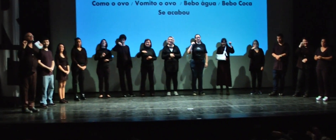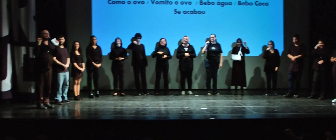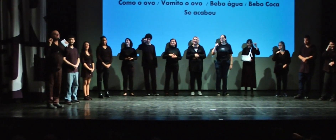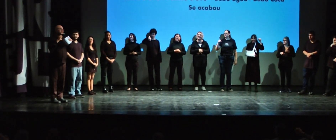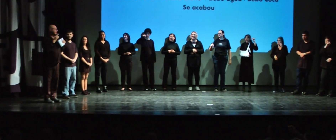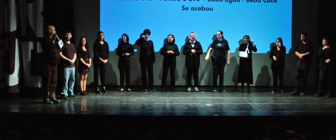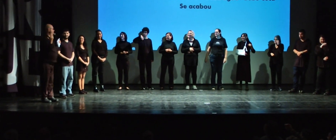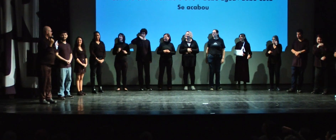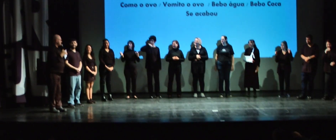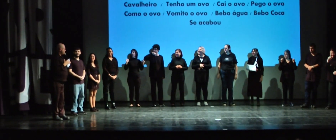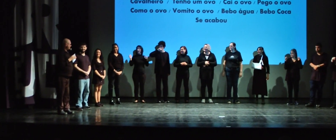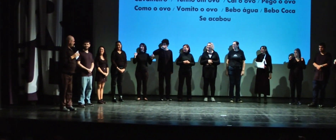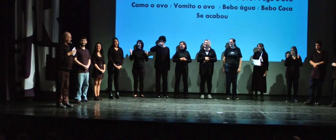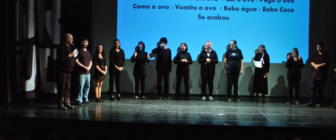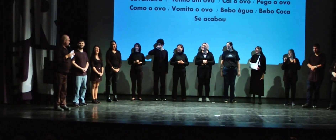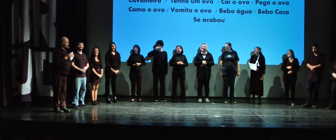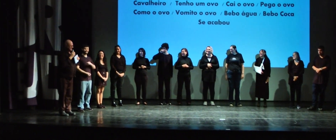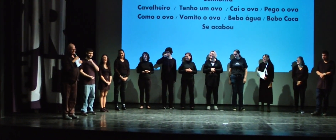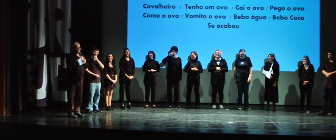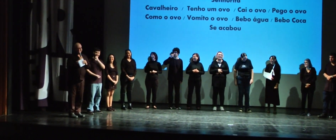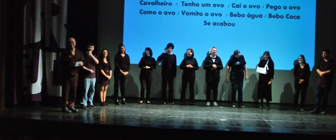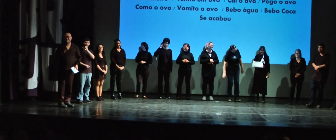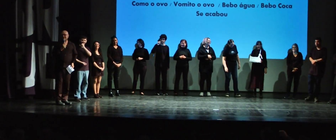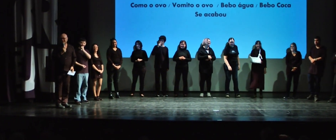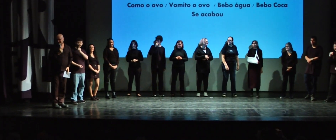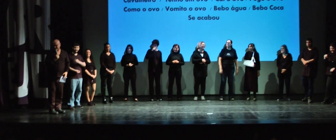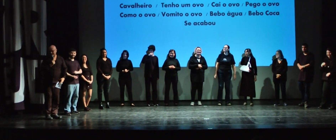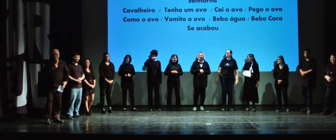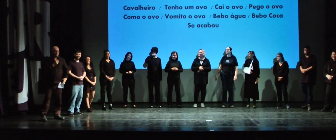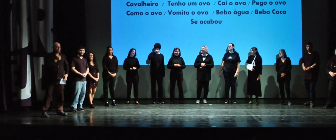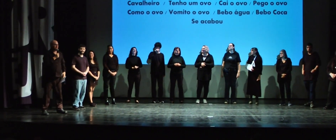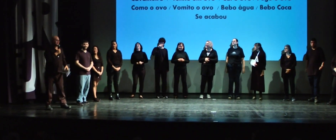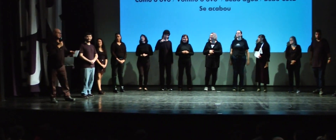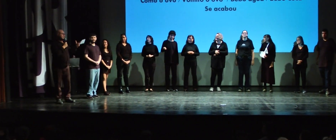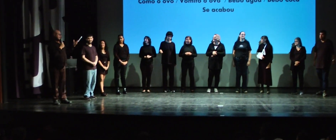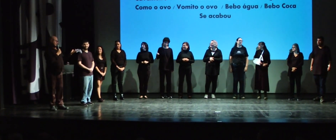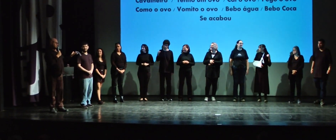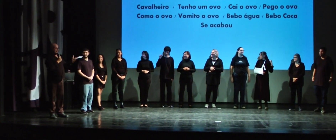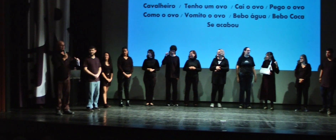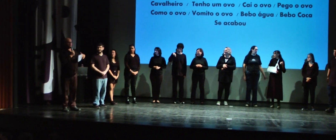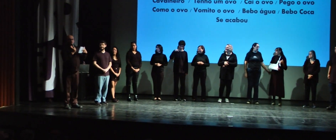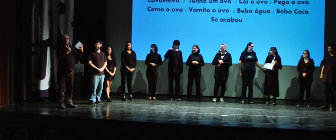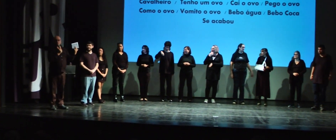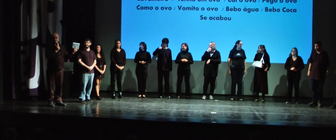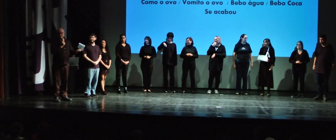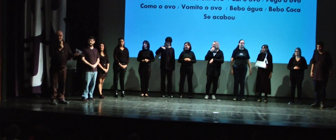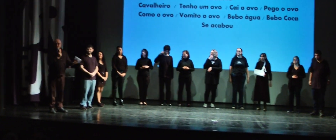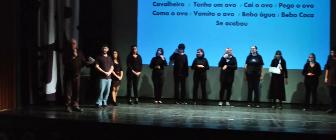adoramos. Olha aquele que influencia a plateia, gente. Bom, gente, esse então foi Claro, né? Todo o nosso processo